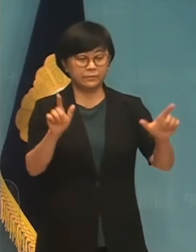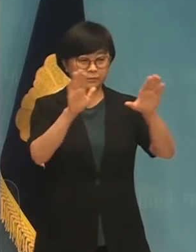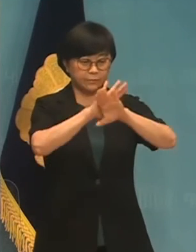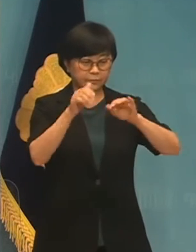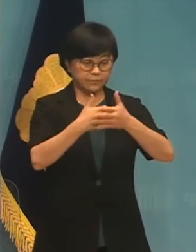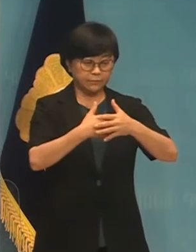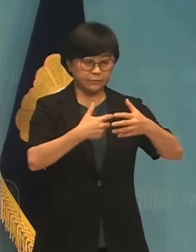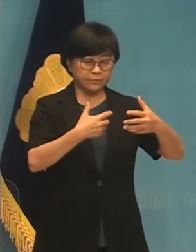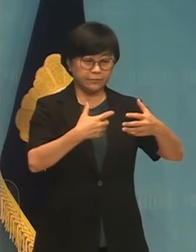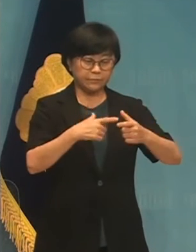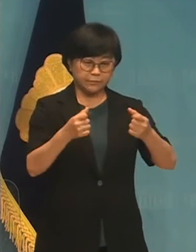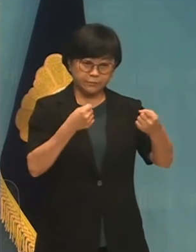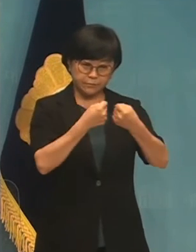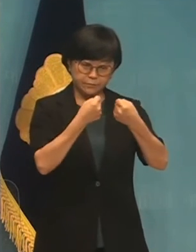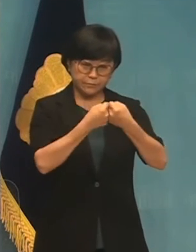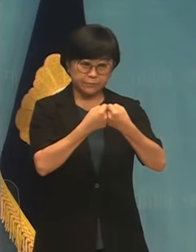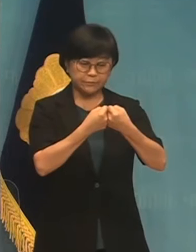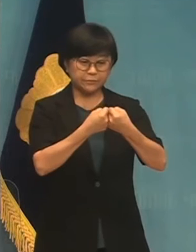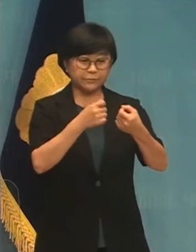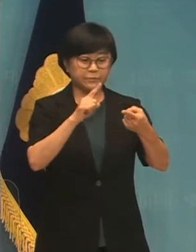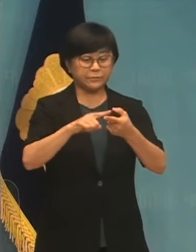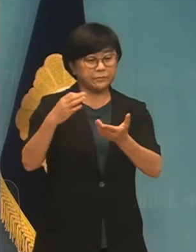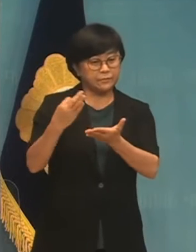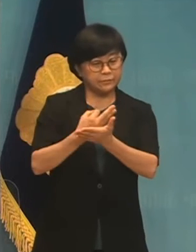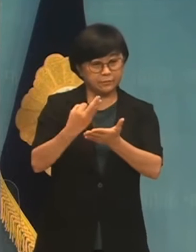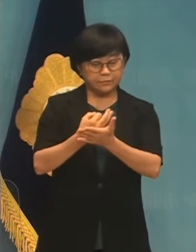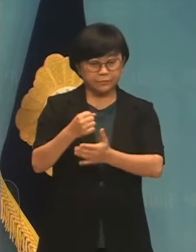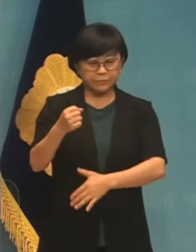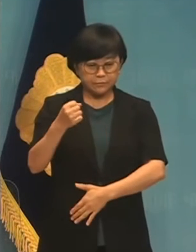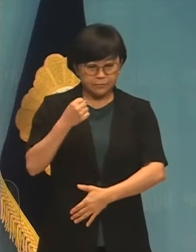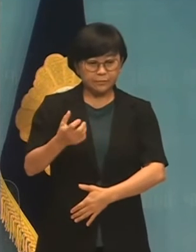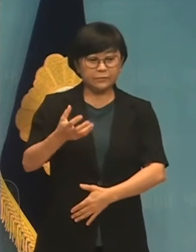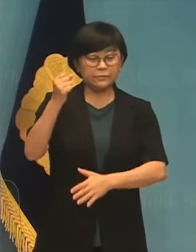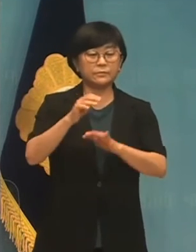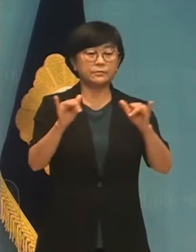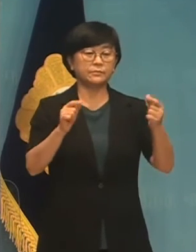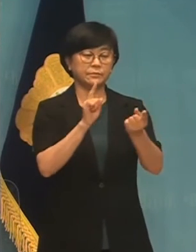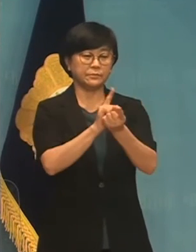기후위기와 싸우는 것은 기후위기로 돈을 버는 세력들과 싸우는 것입니다.